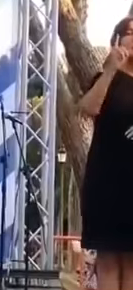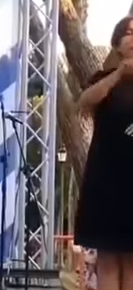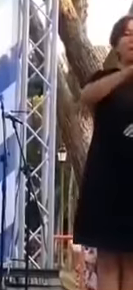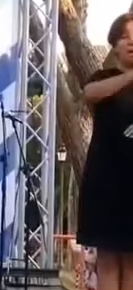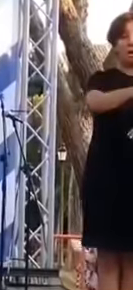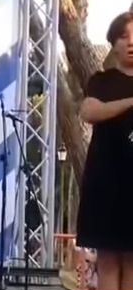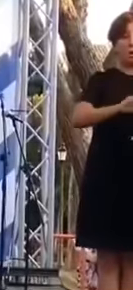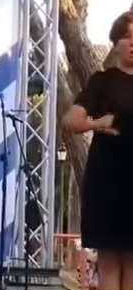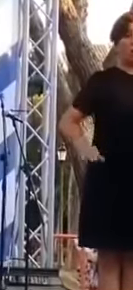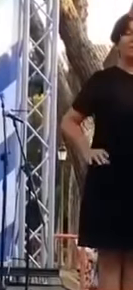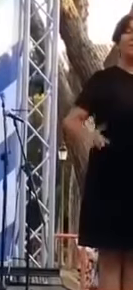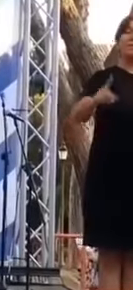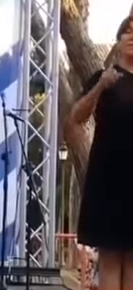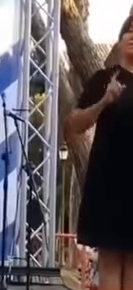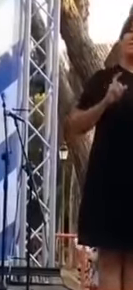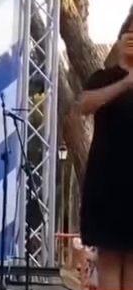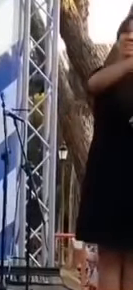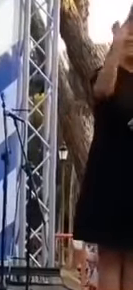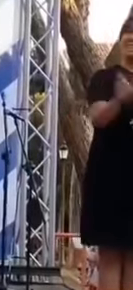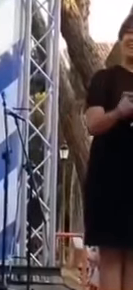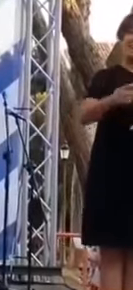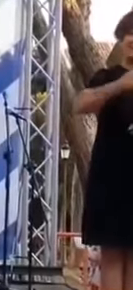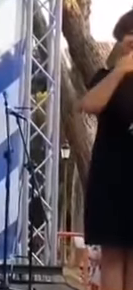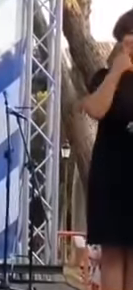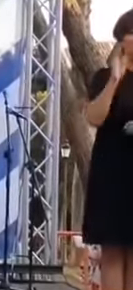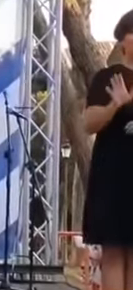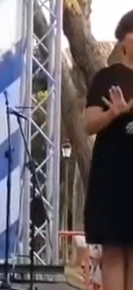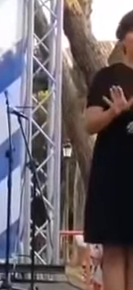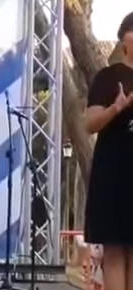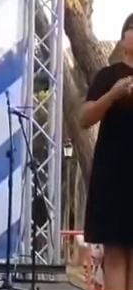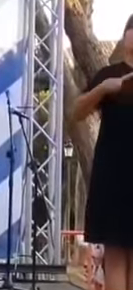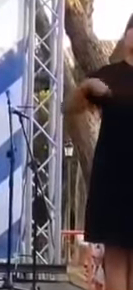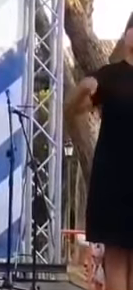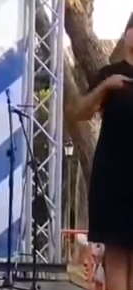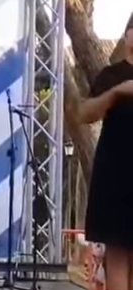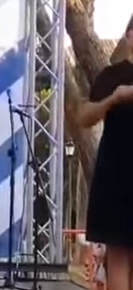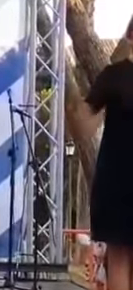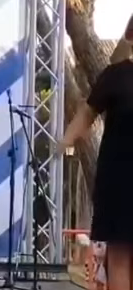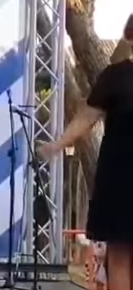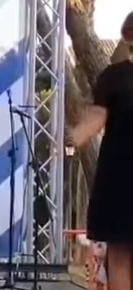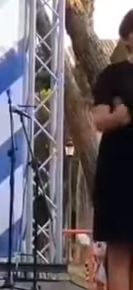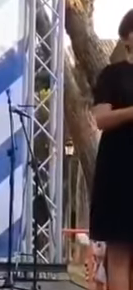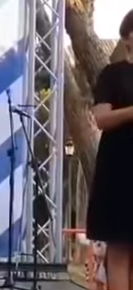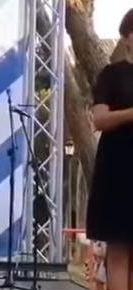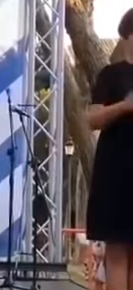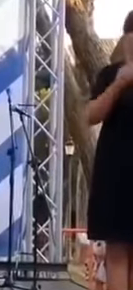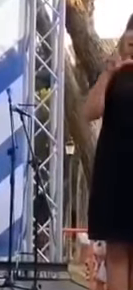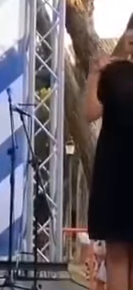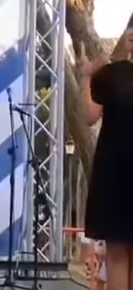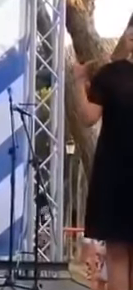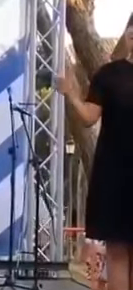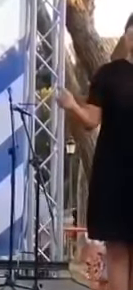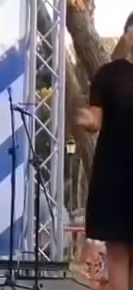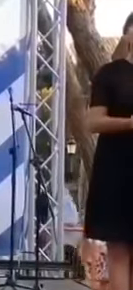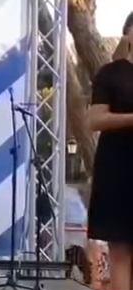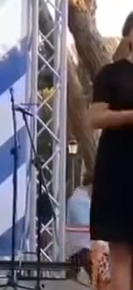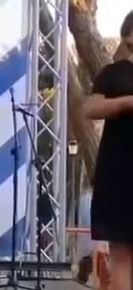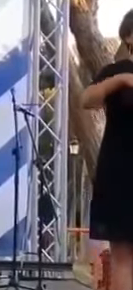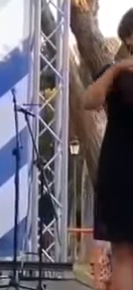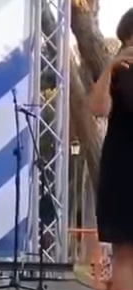Conte difenderà l'interesse italiano, noi ci troverà al suo fianco. Dice, incredibile,